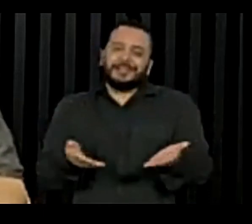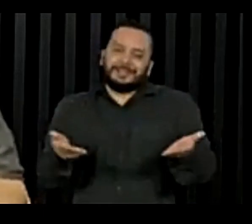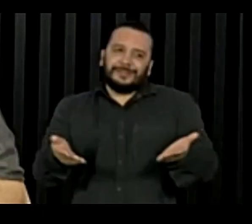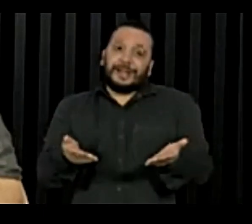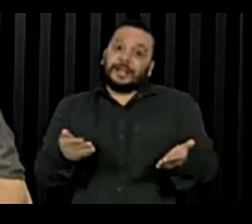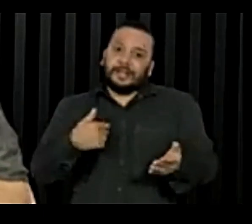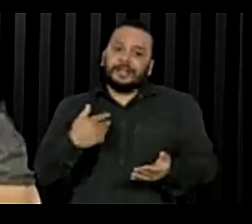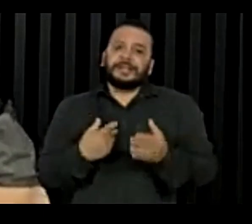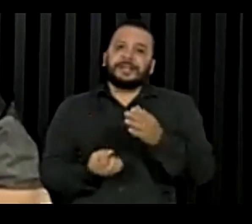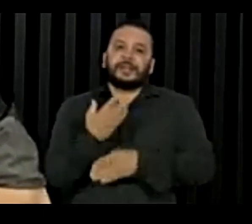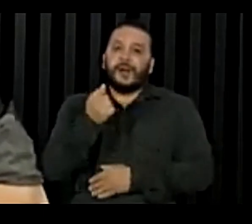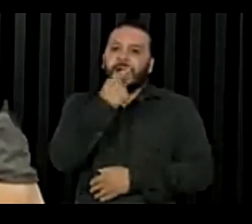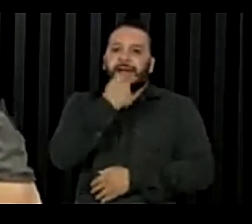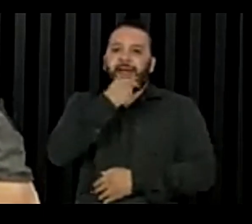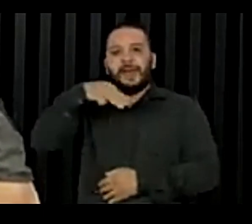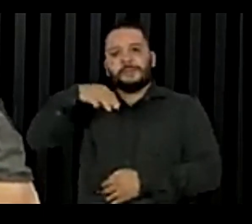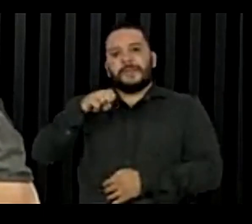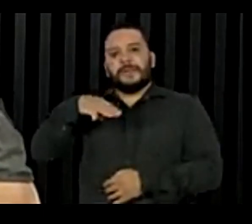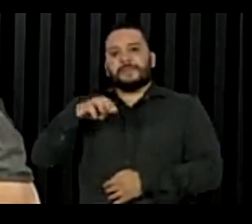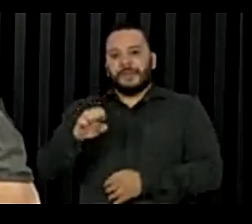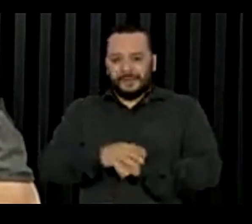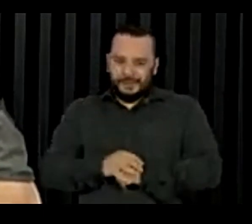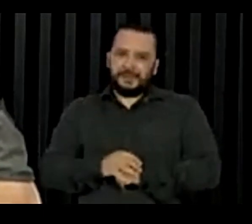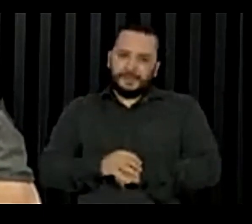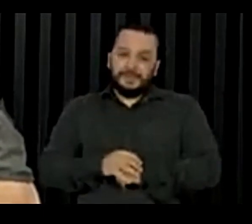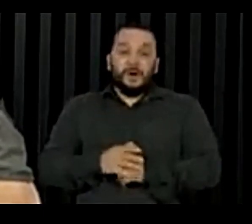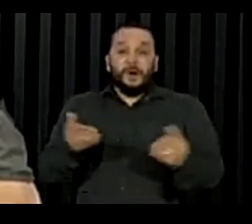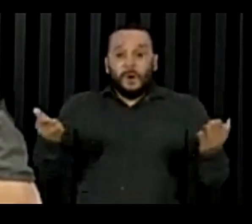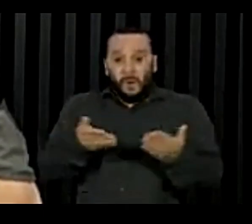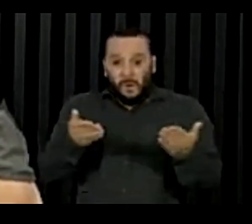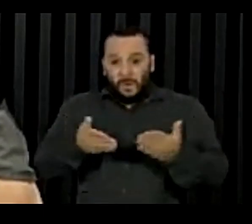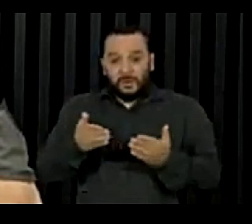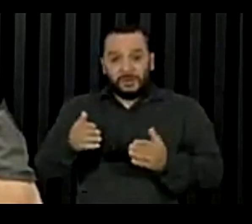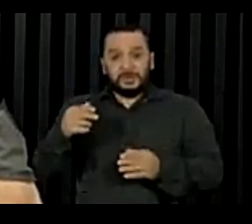que, gente, sinceramente, a força política que me dão hoje,